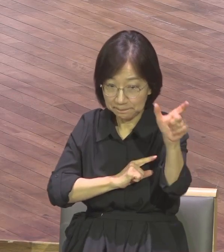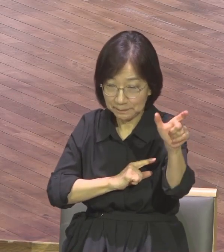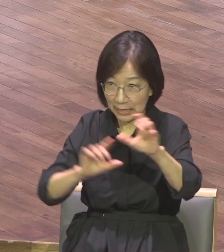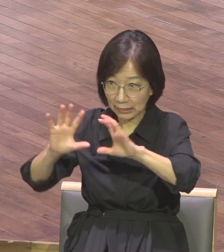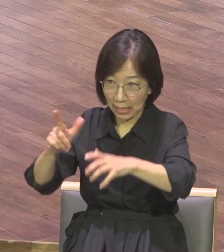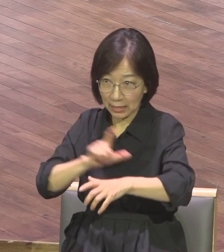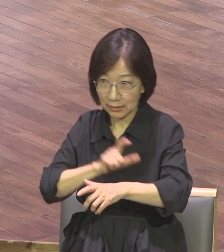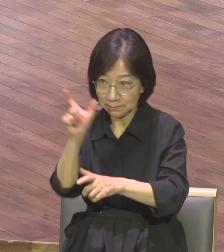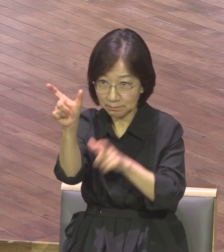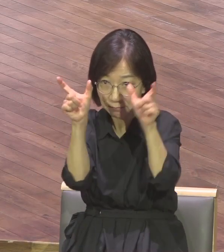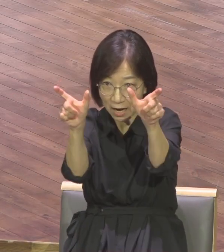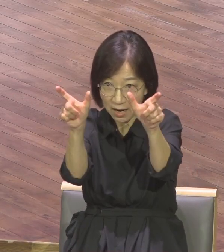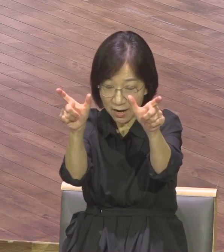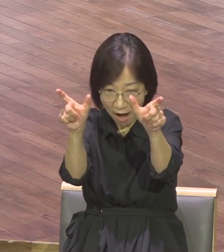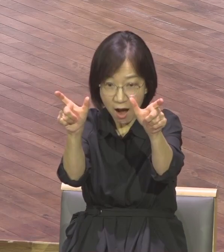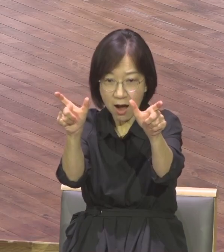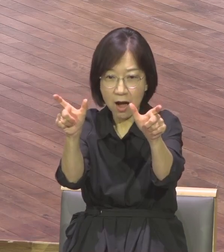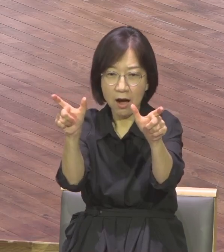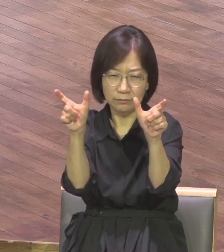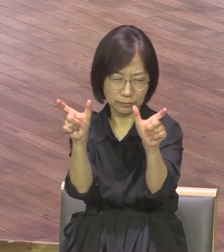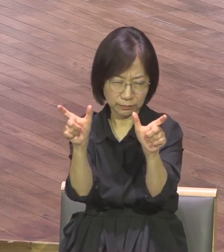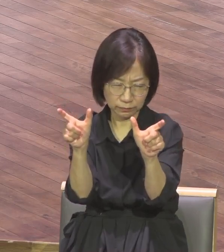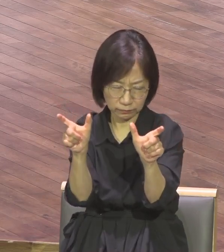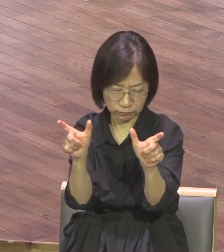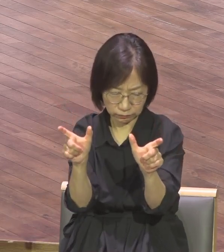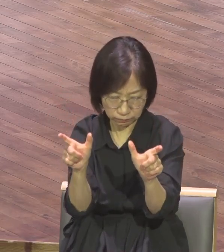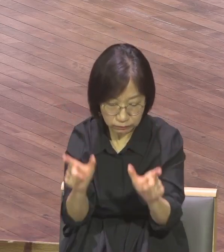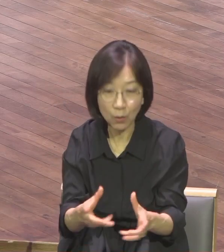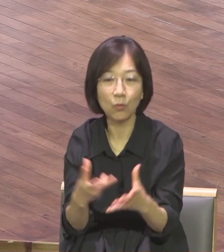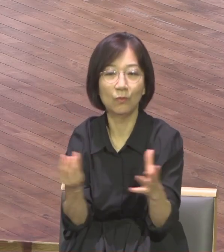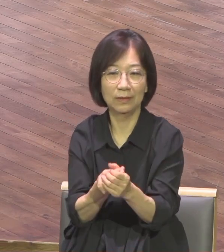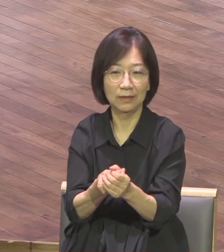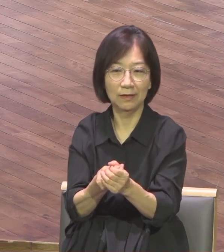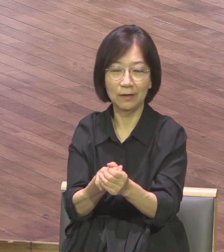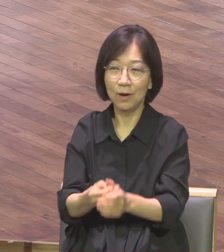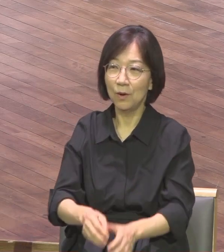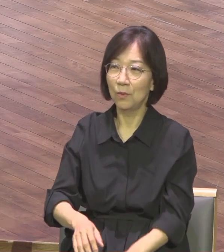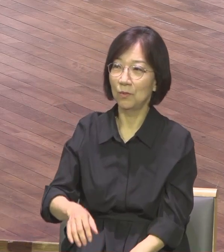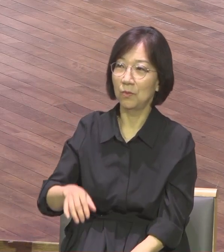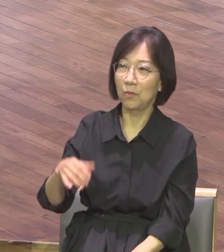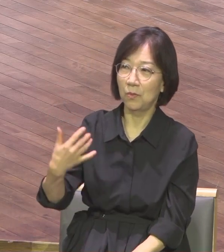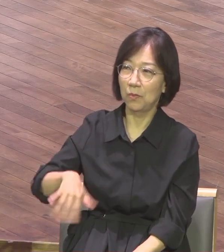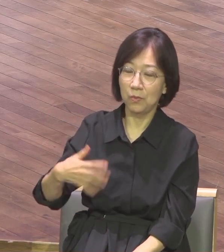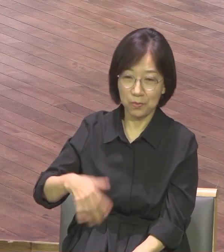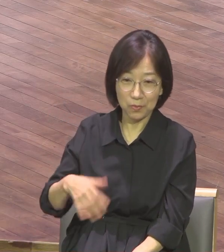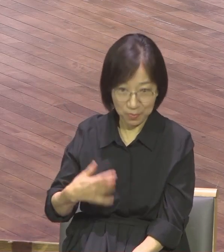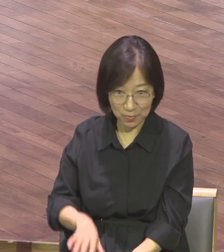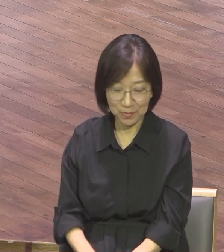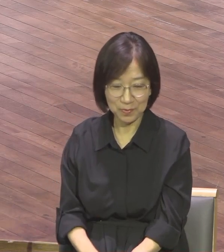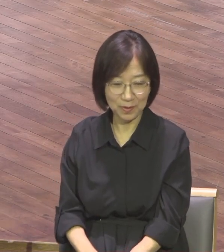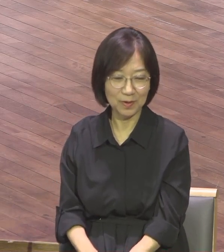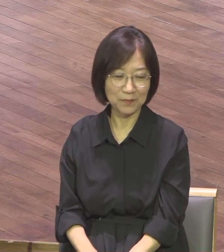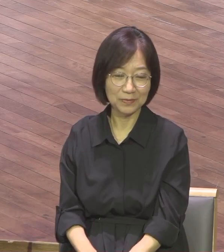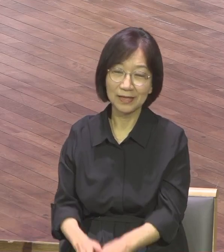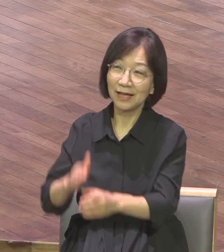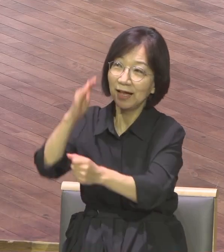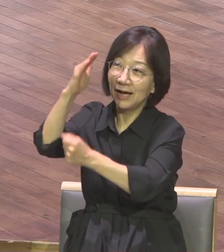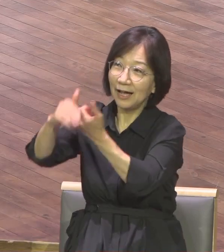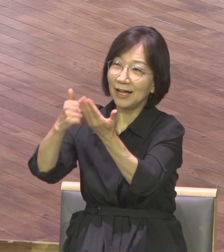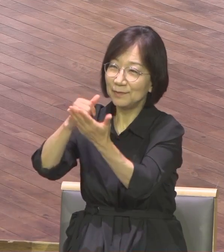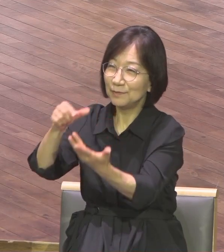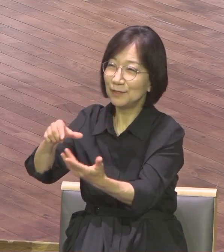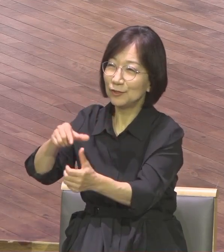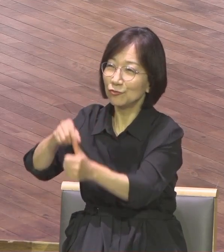얼마나 감사해요. 구원받은 것도 감사한데 237 나라 중에 한 나라를 책임지고 그렇게 기도하고 복음 전할 수